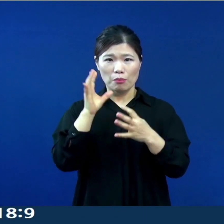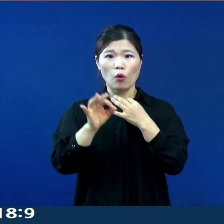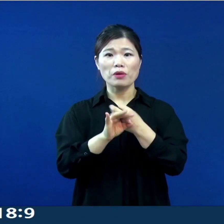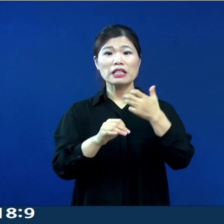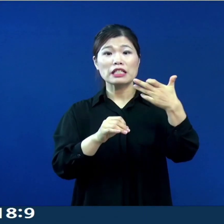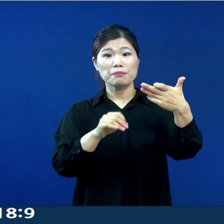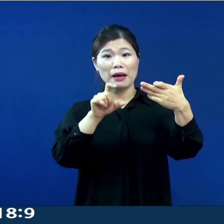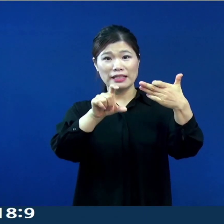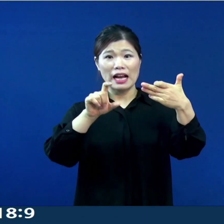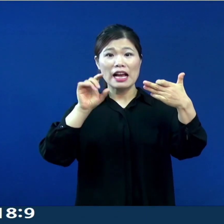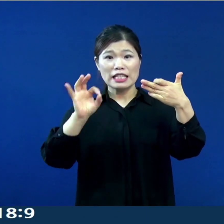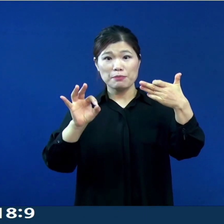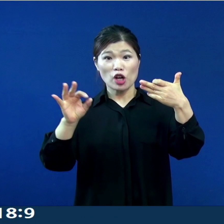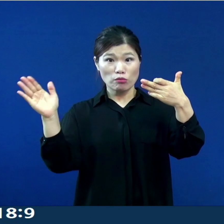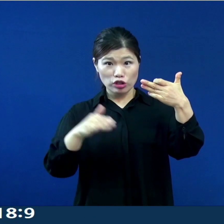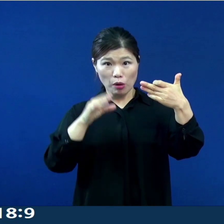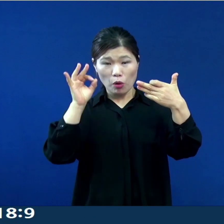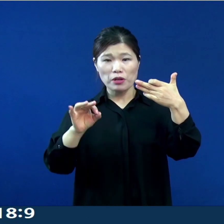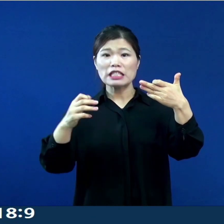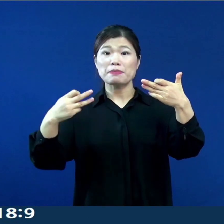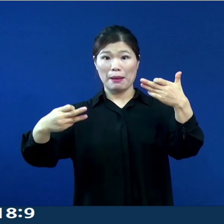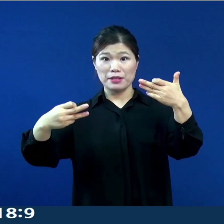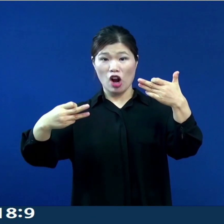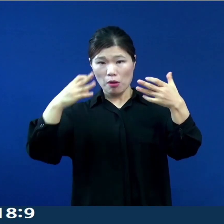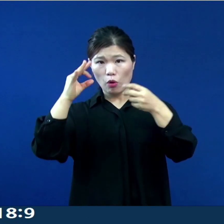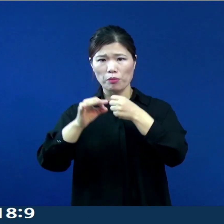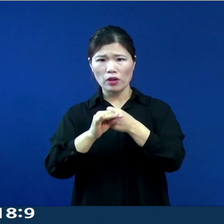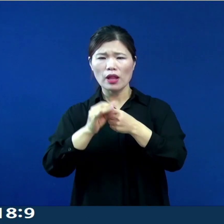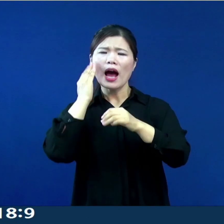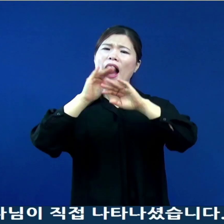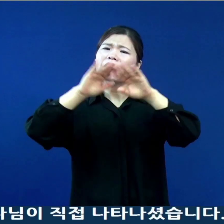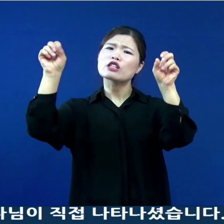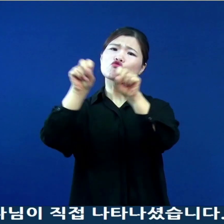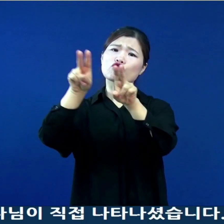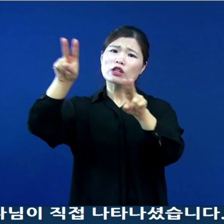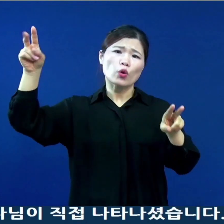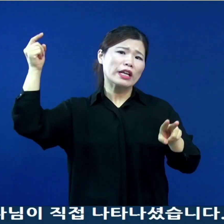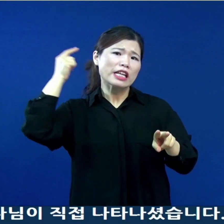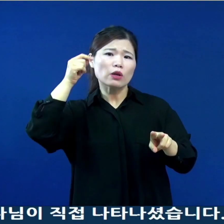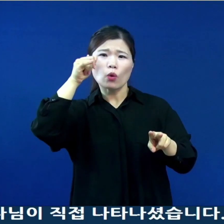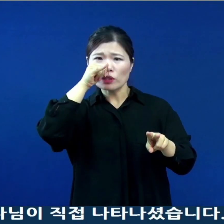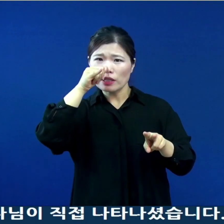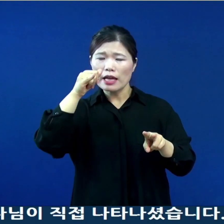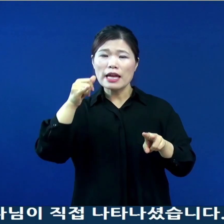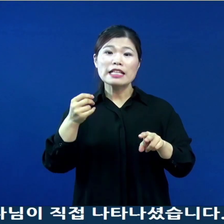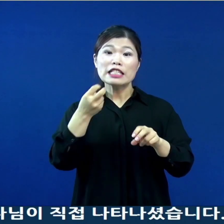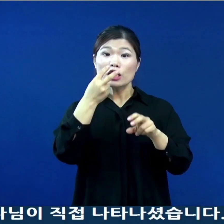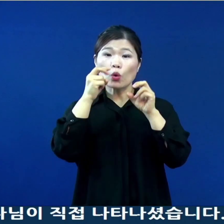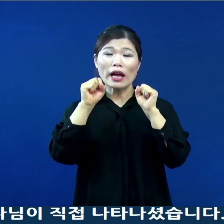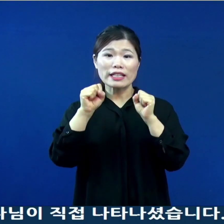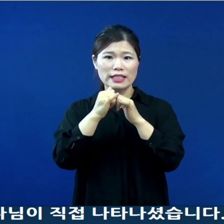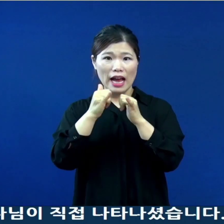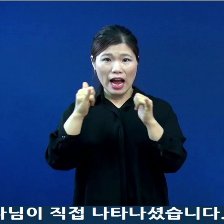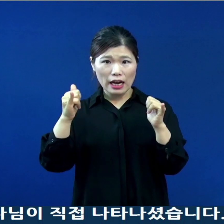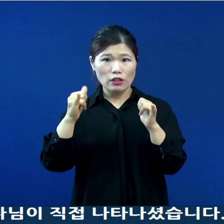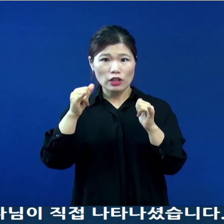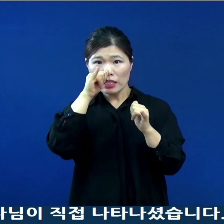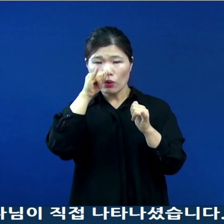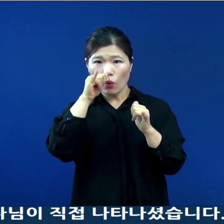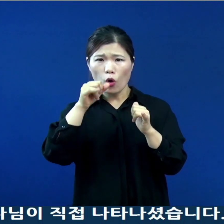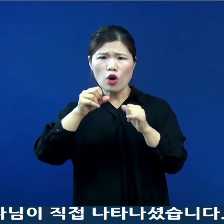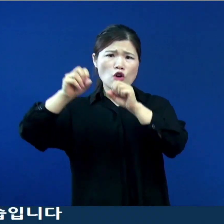되고 있는데 13절 한번 보십시다. 여호와께서 하늘에서 우레소리를 내시고 지존하신 이가 음성을 내심에 우박과